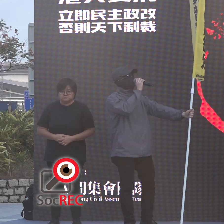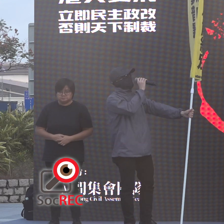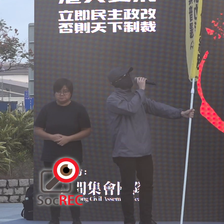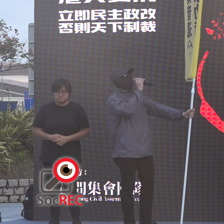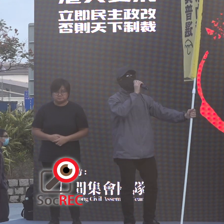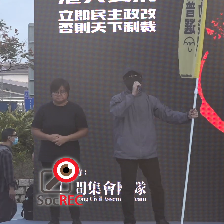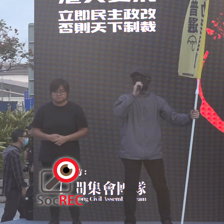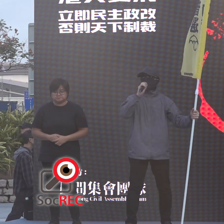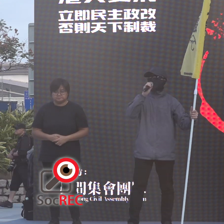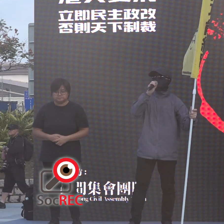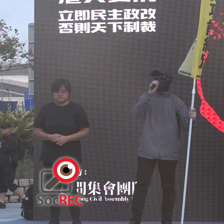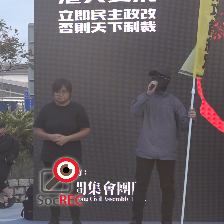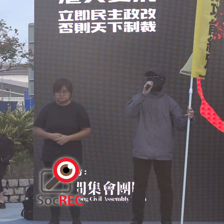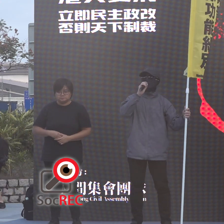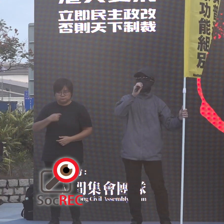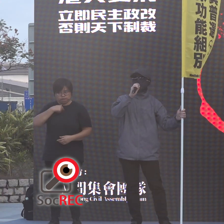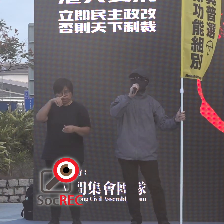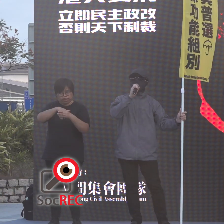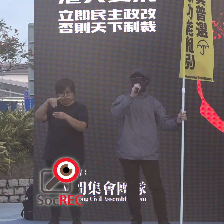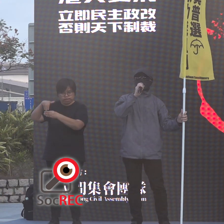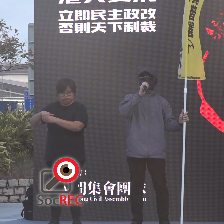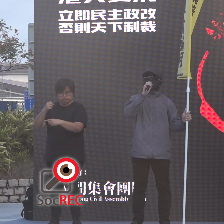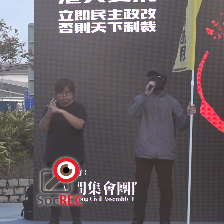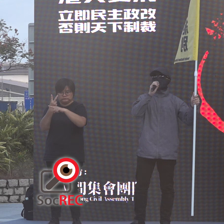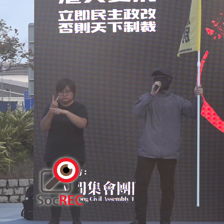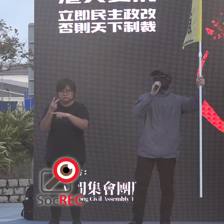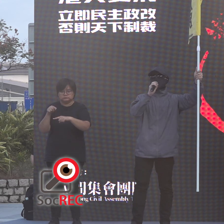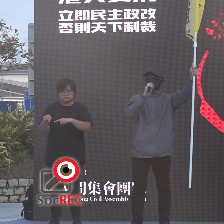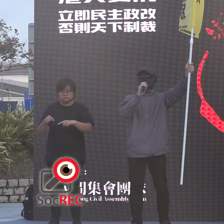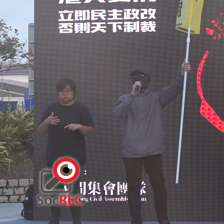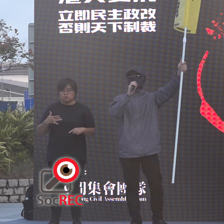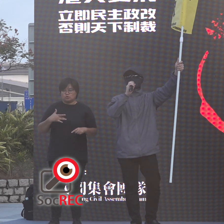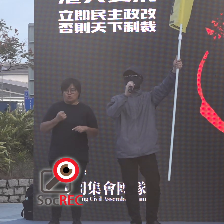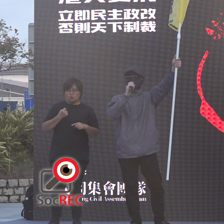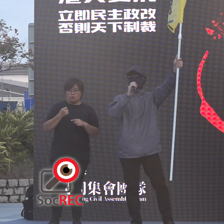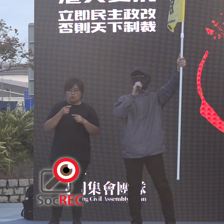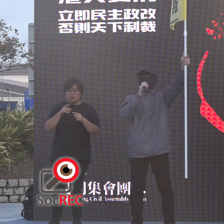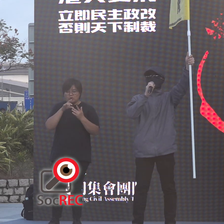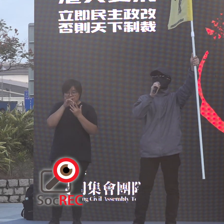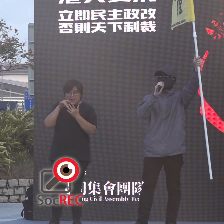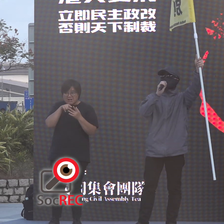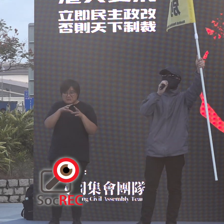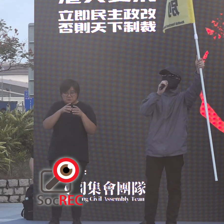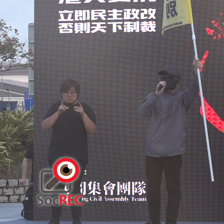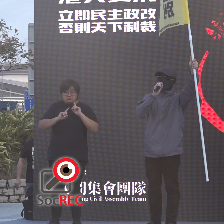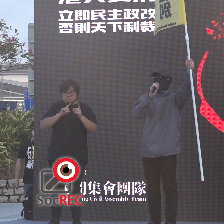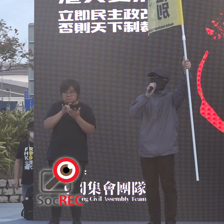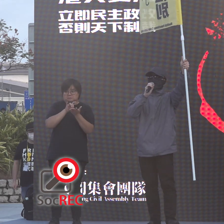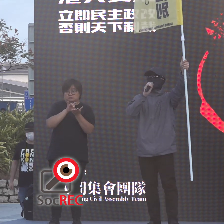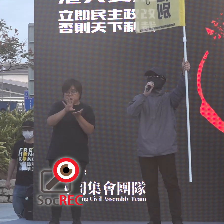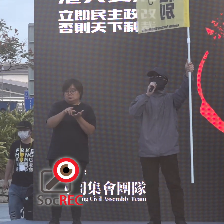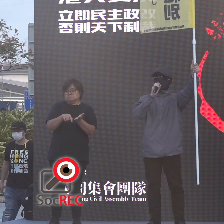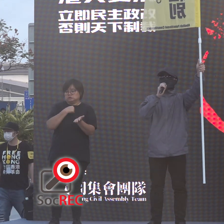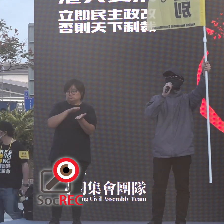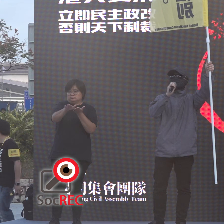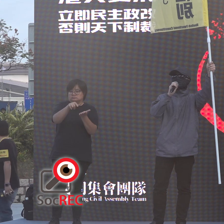我要真普選，廢除功能組別。這個是我們在雨傘革命一直我們追求的，